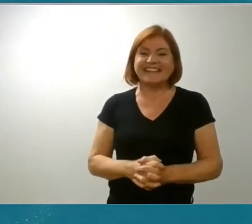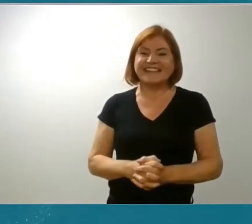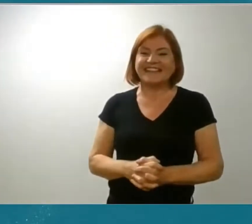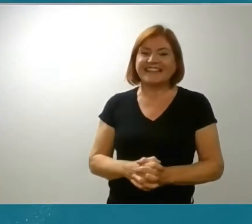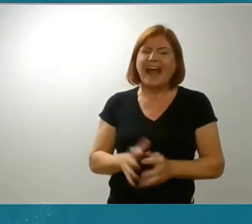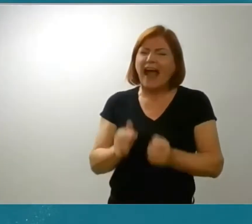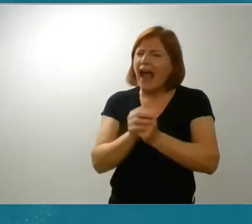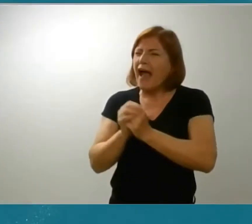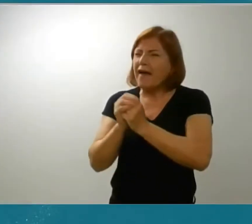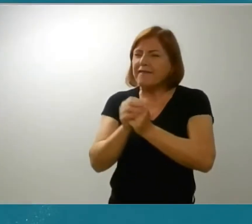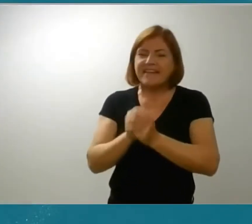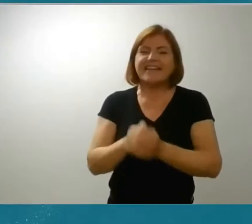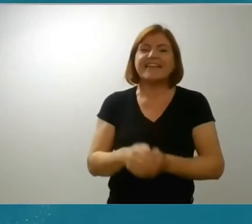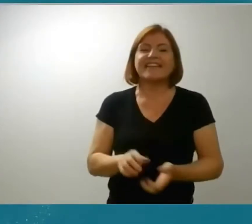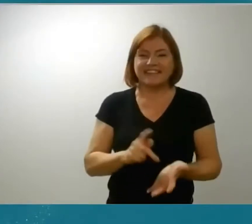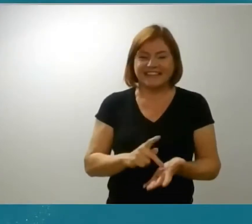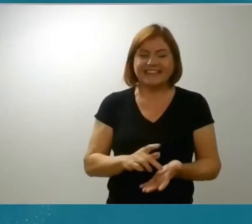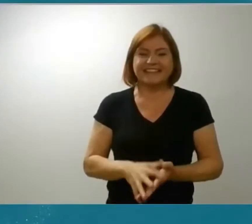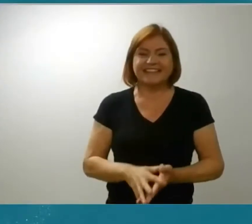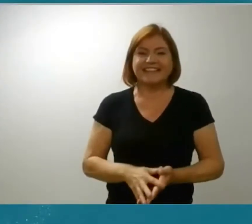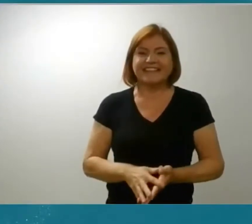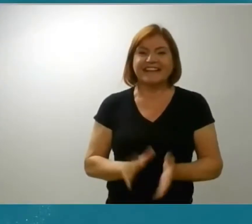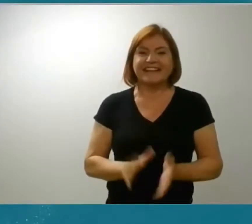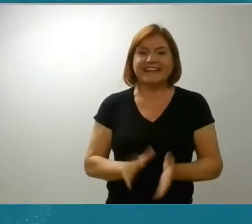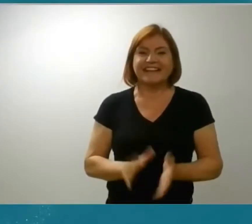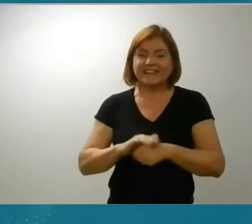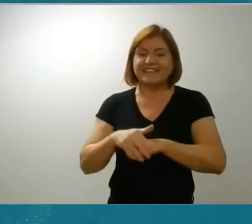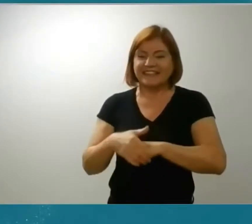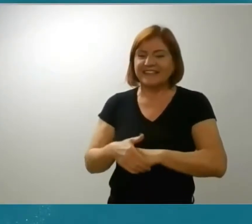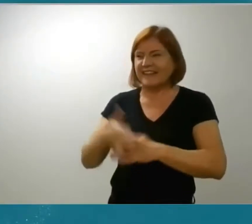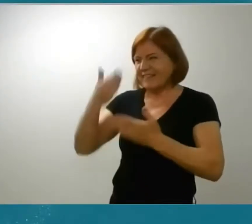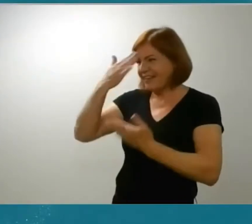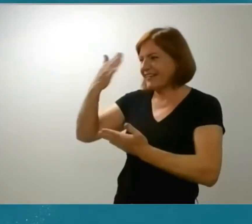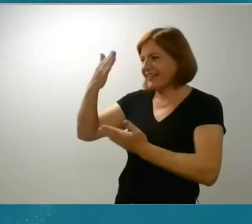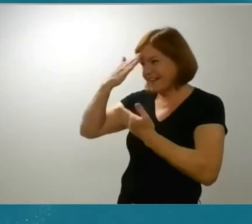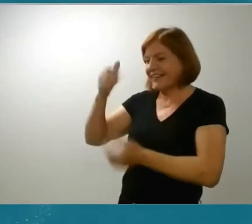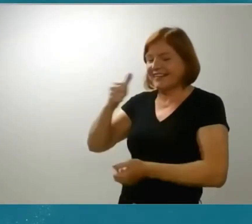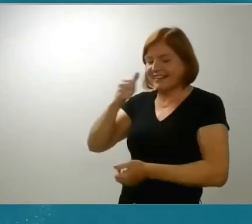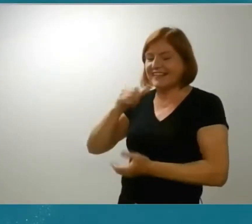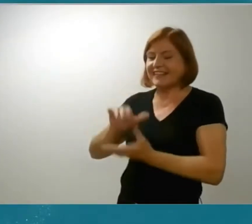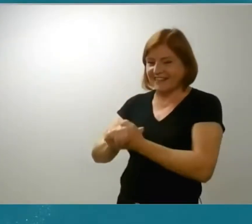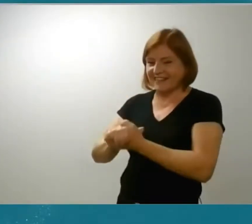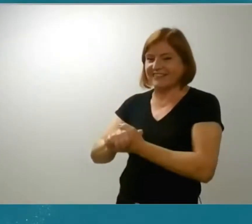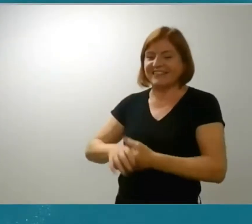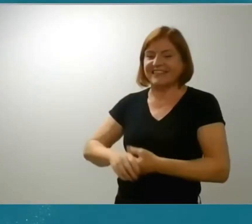Hoje à noite você vai agradecer a tua mulher, tá? Quando chegar em casa.